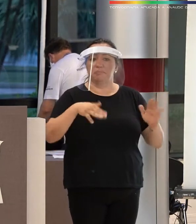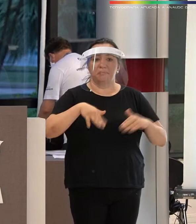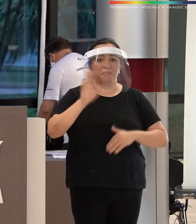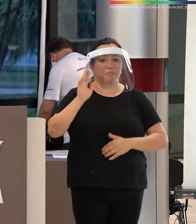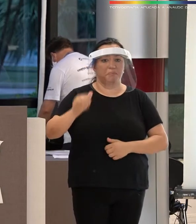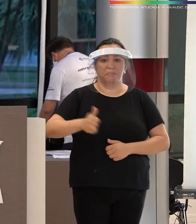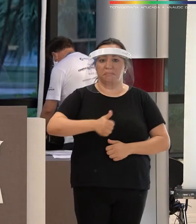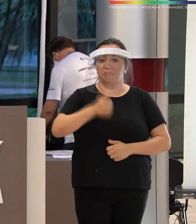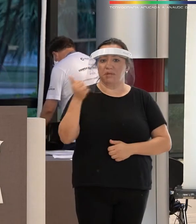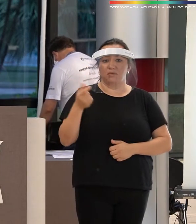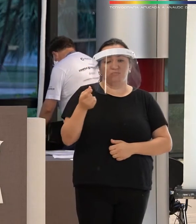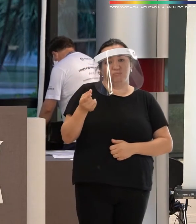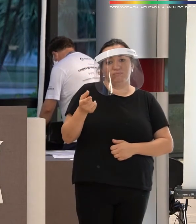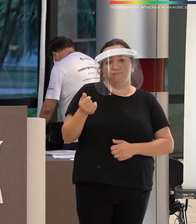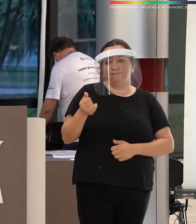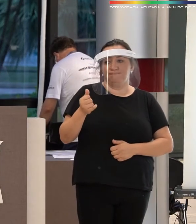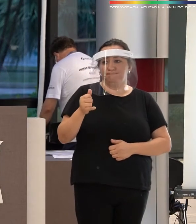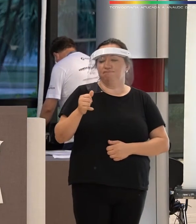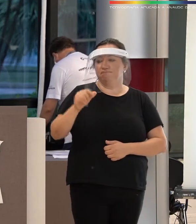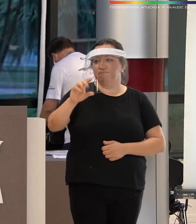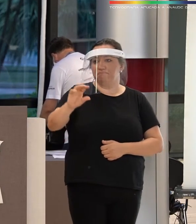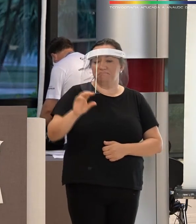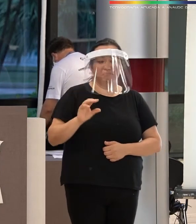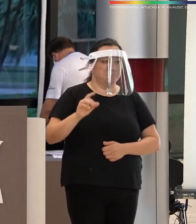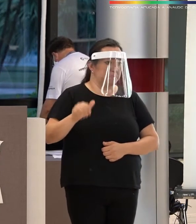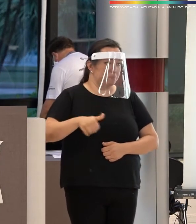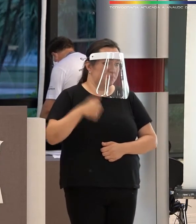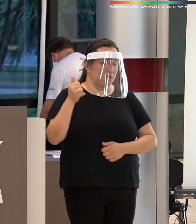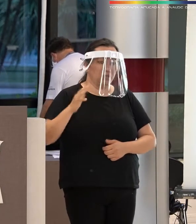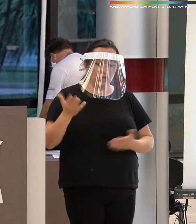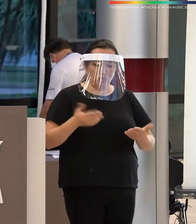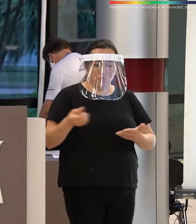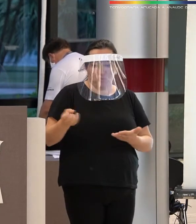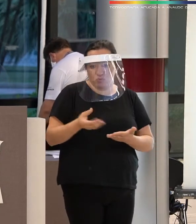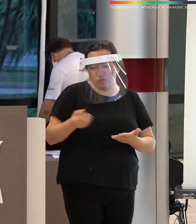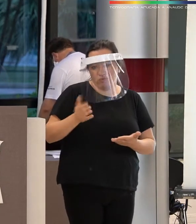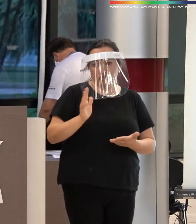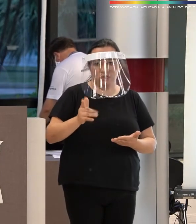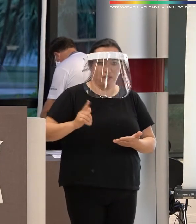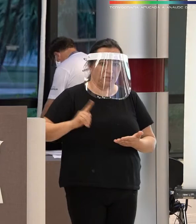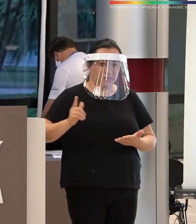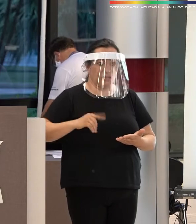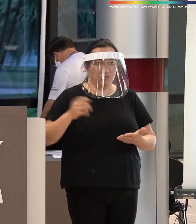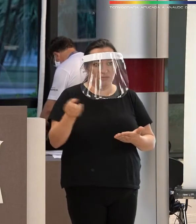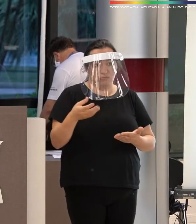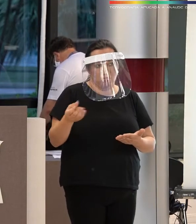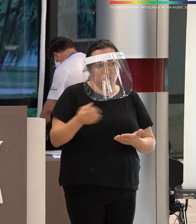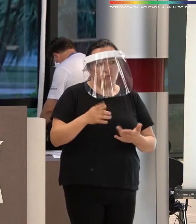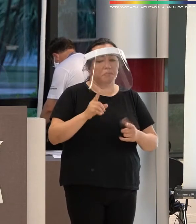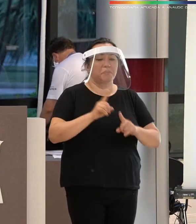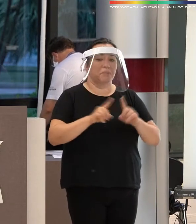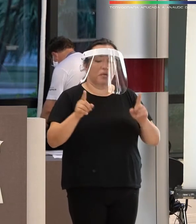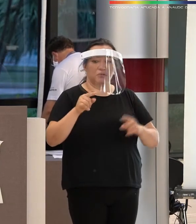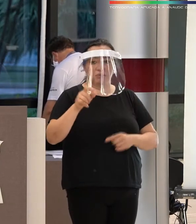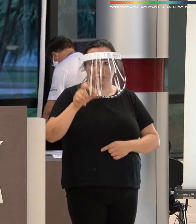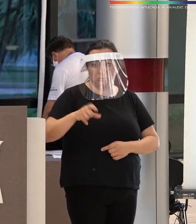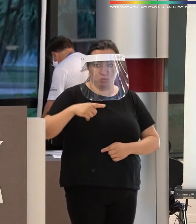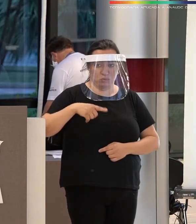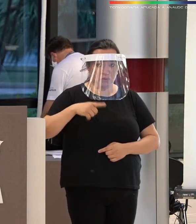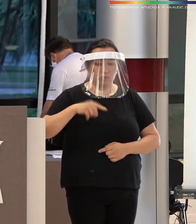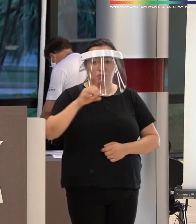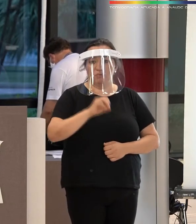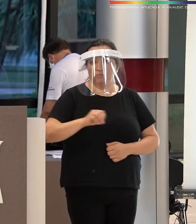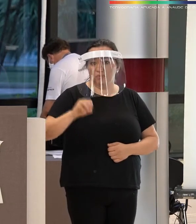melhores custo-benefício. Obviamente já saiu outras gerações, né, que estejam até compatíveis, né,